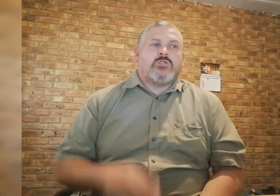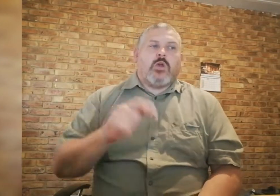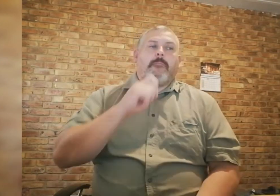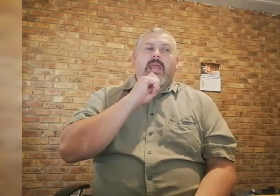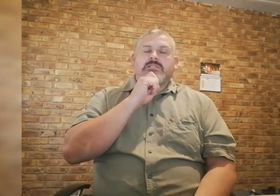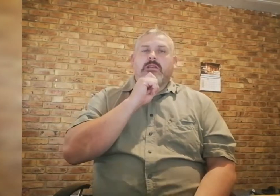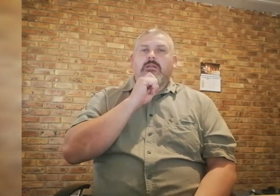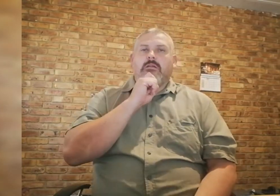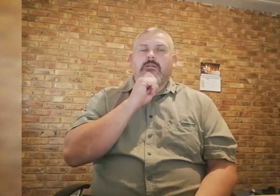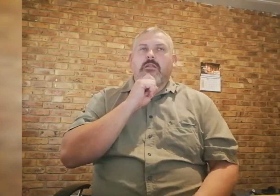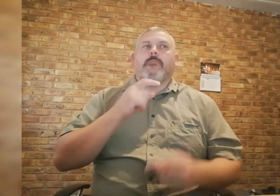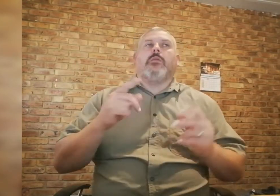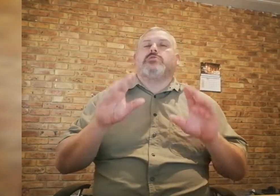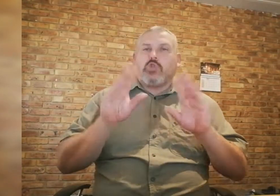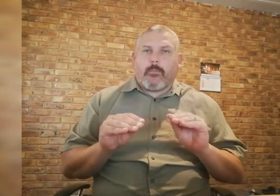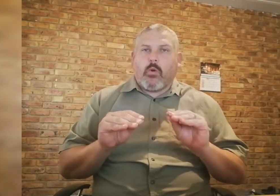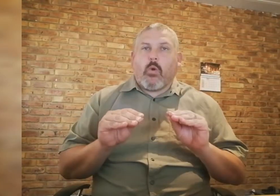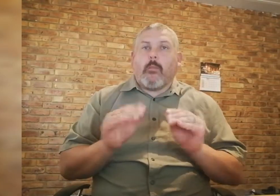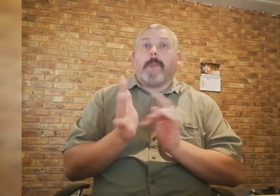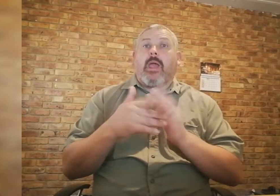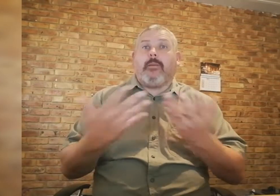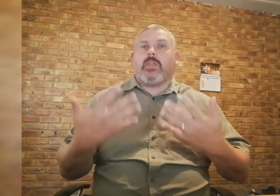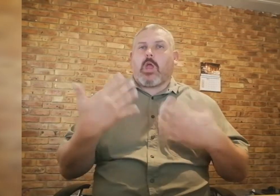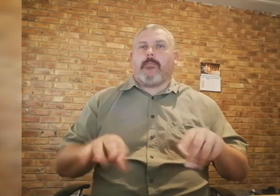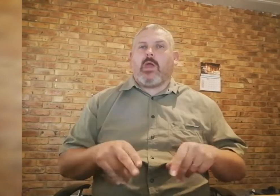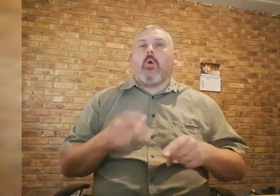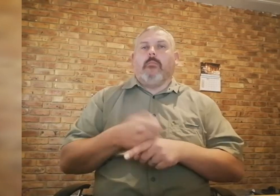So mense moet stop om die Bybel te gebruik om